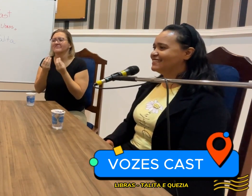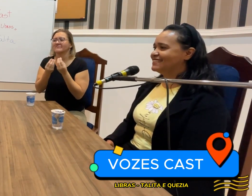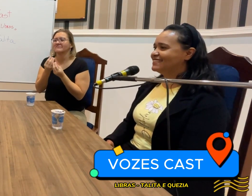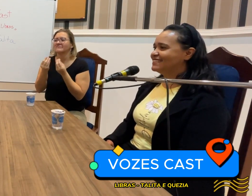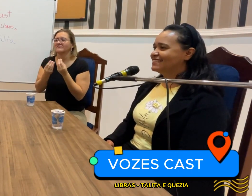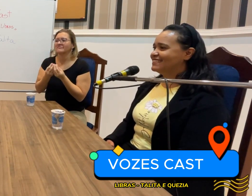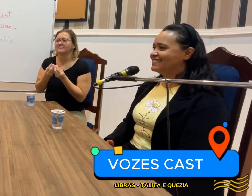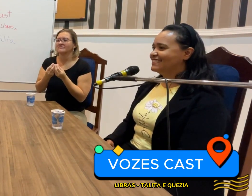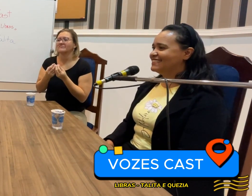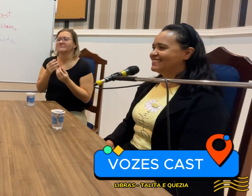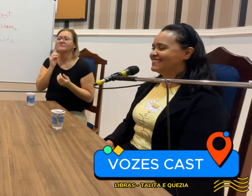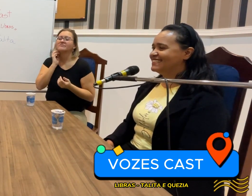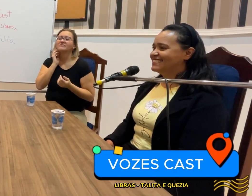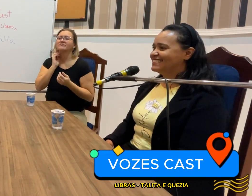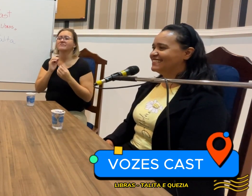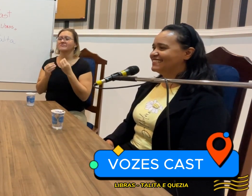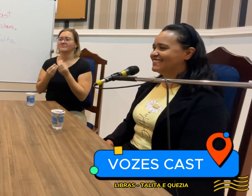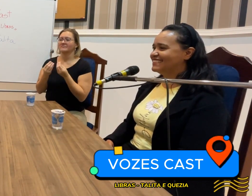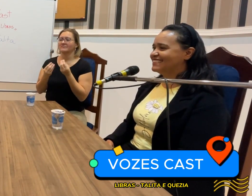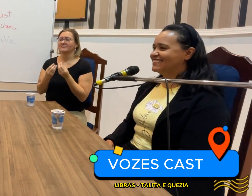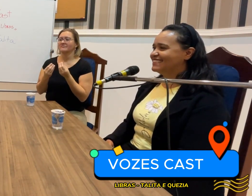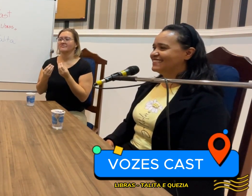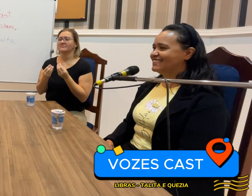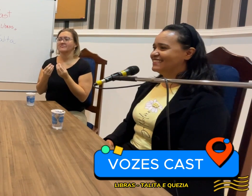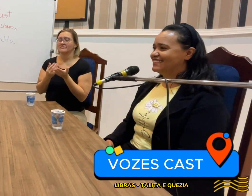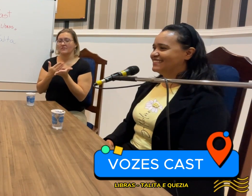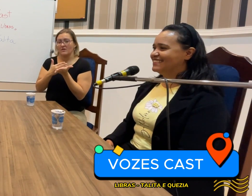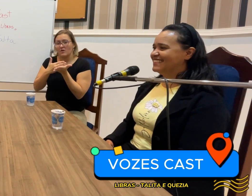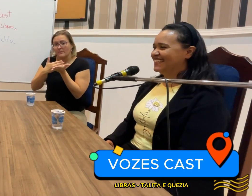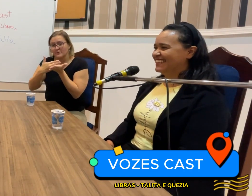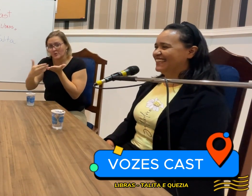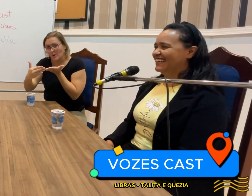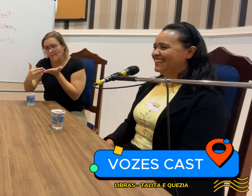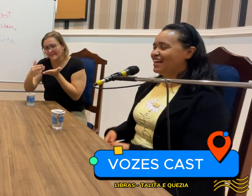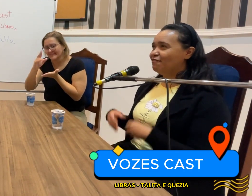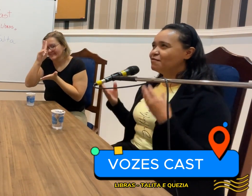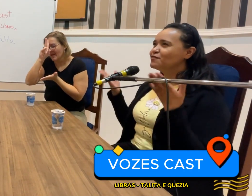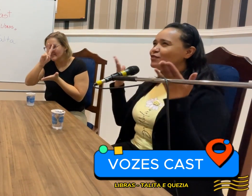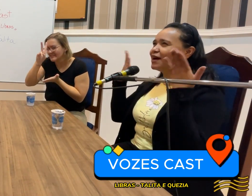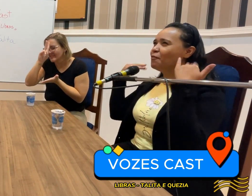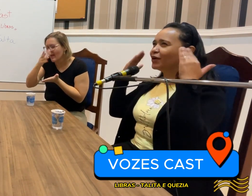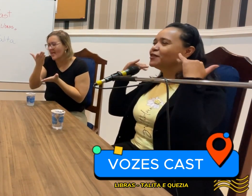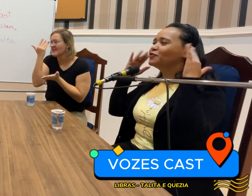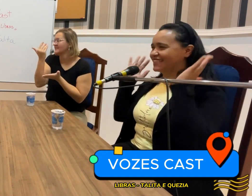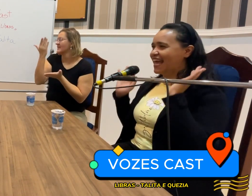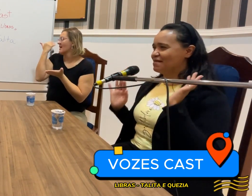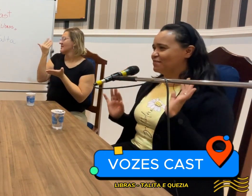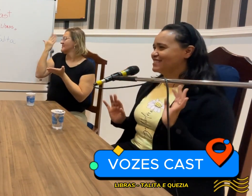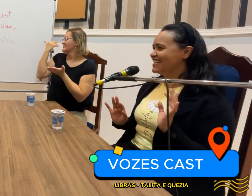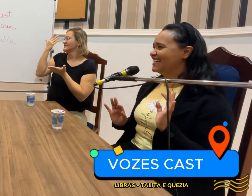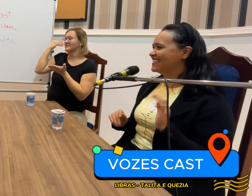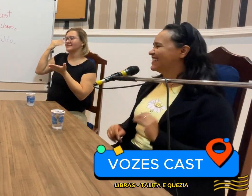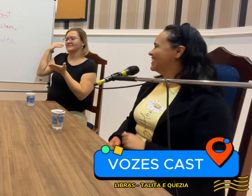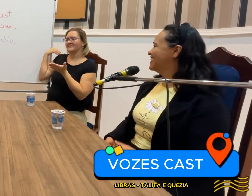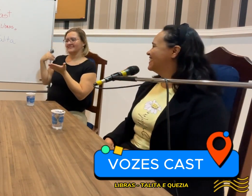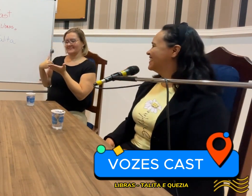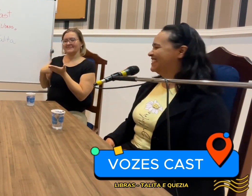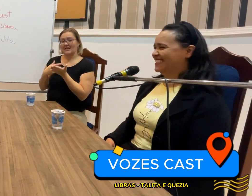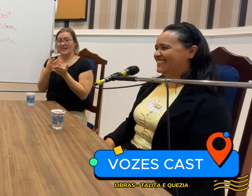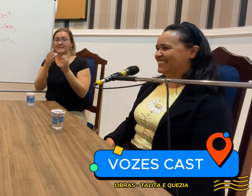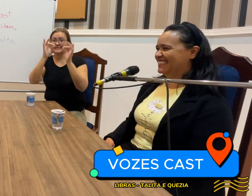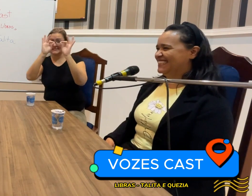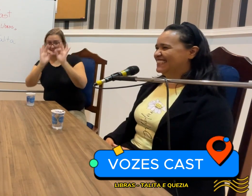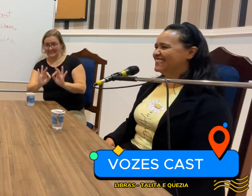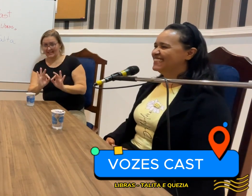assim, gente, fugiu a palavra, mas eu sei. Vamos começar do início, vai. Vocês vão entender. Vamos voltar um pouquinho no tempo, Exatamente,